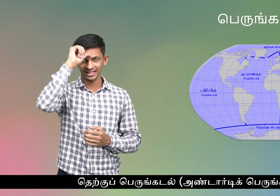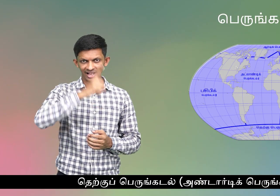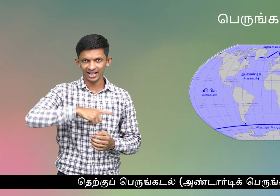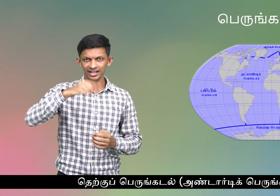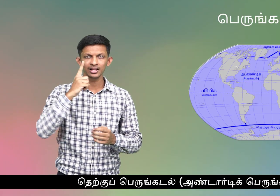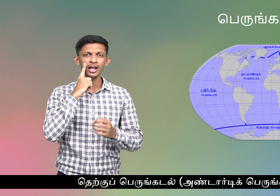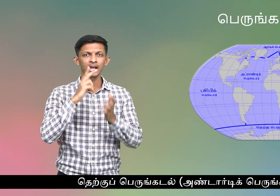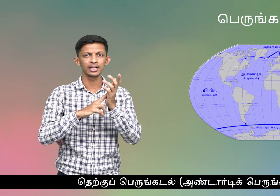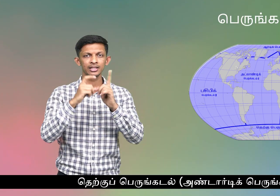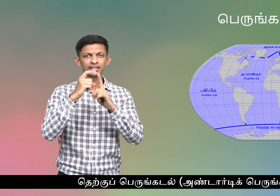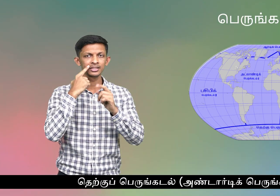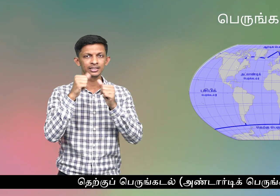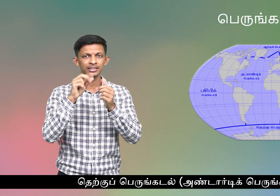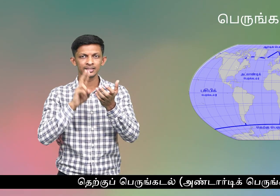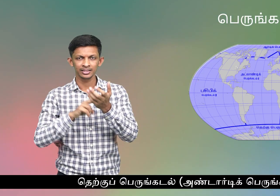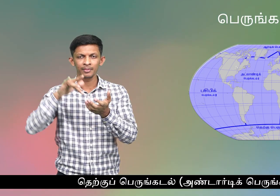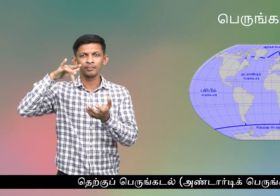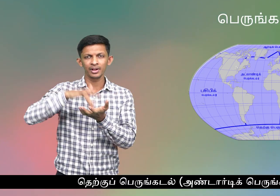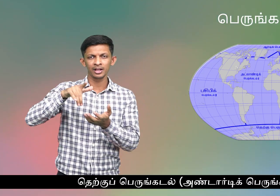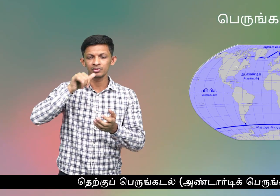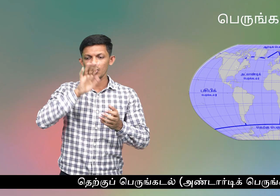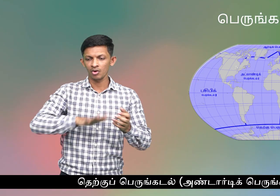தெற்கு பெருங்கடல் அதாவது அண்டார்டிக் பெருங்கடல்,